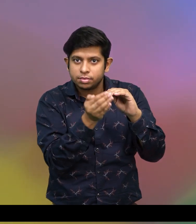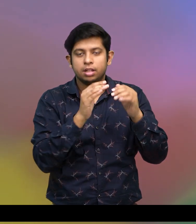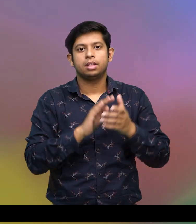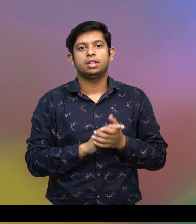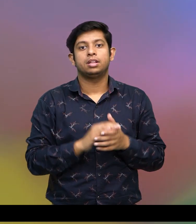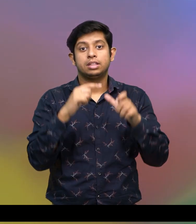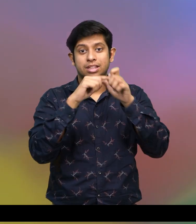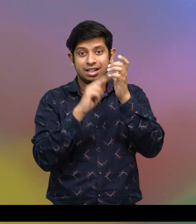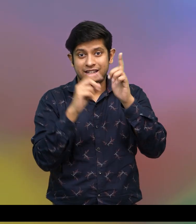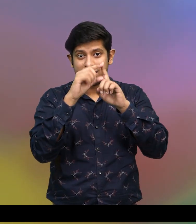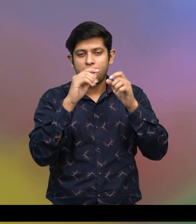మరియు ఎండోడెర్మ్.